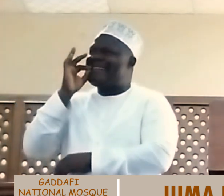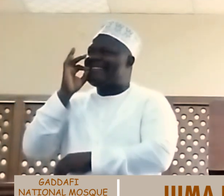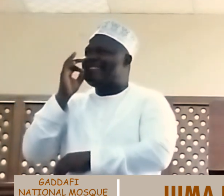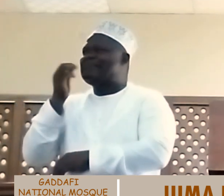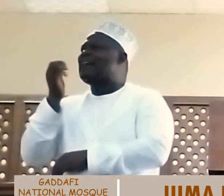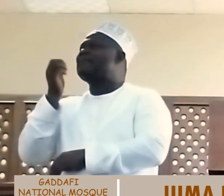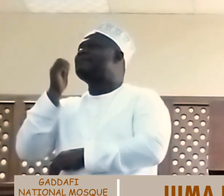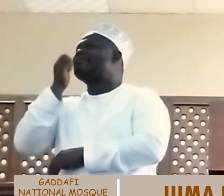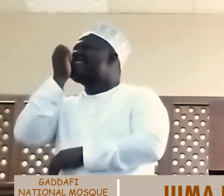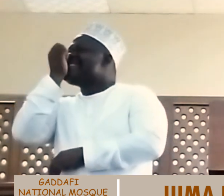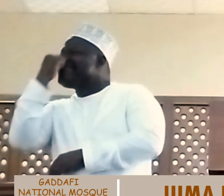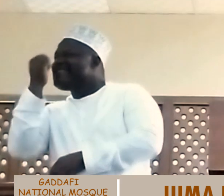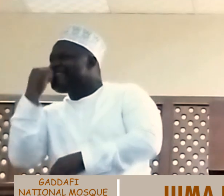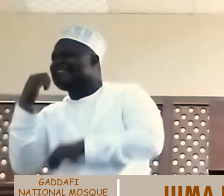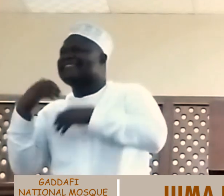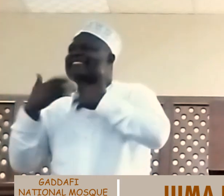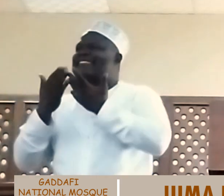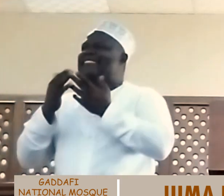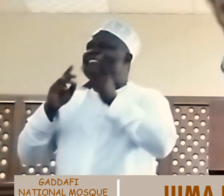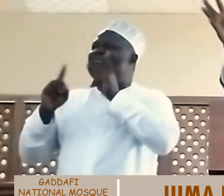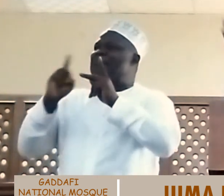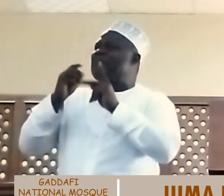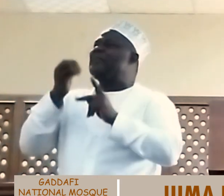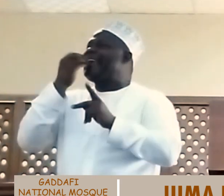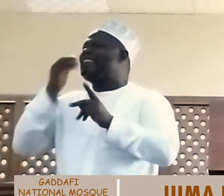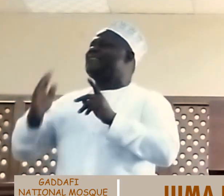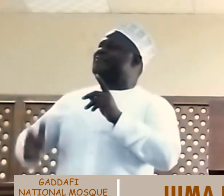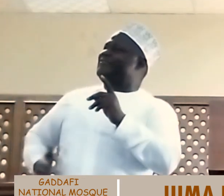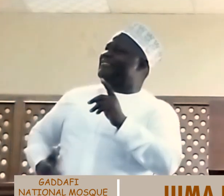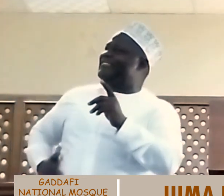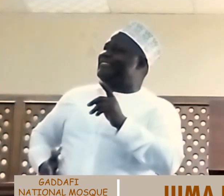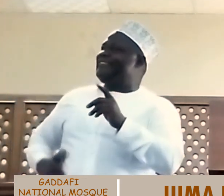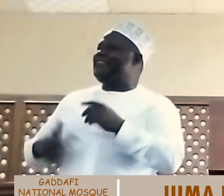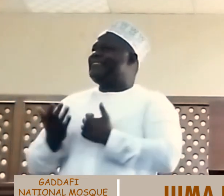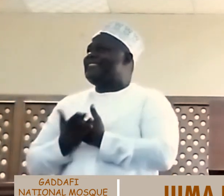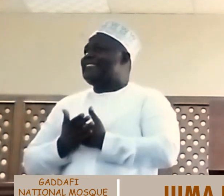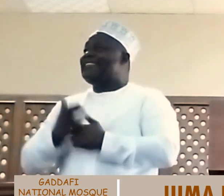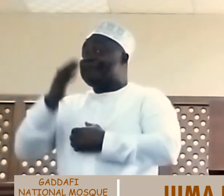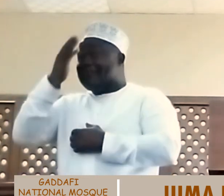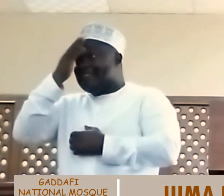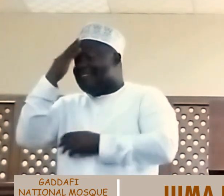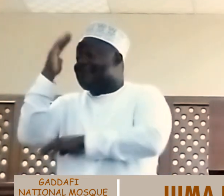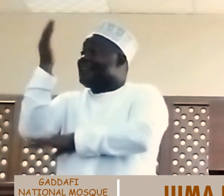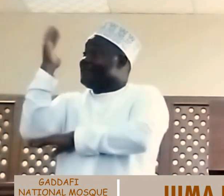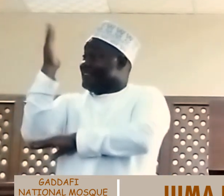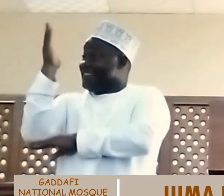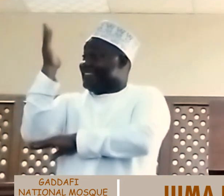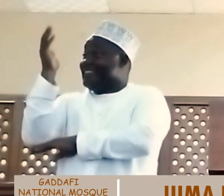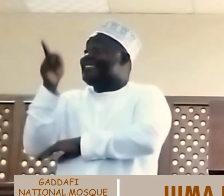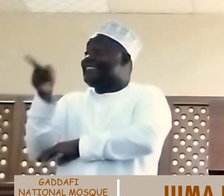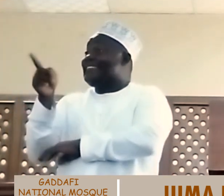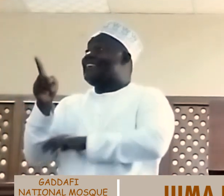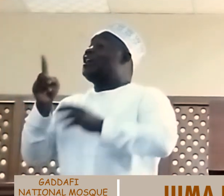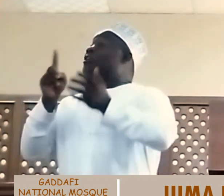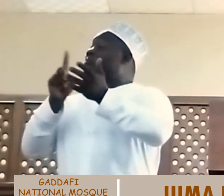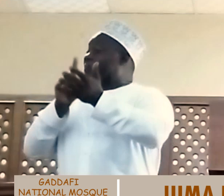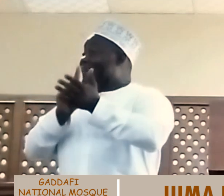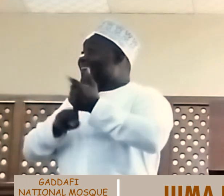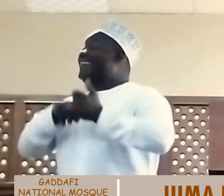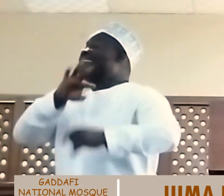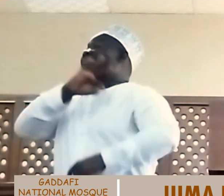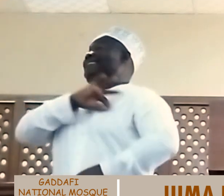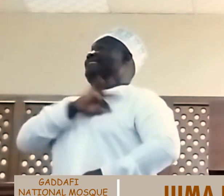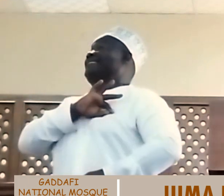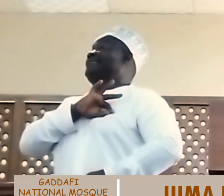abantu ne balya ku muyembe, abantu ne balya ku ffene. Basiraamu mwongere okusimba emiti gy'ebibala, kubanga emu ku